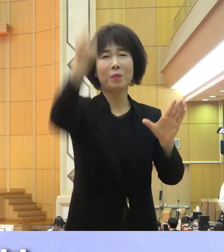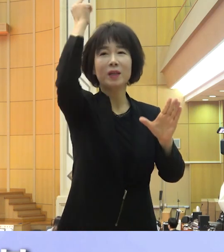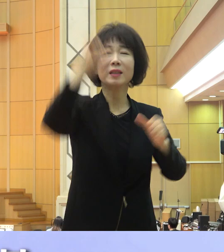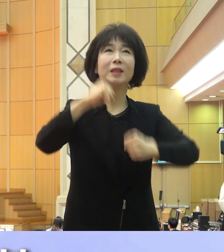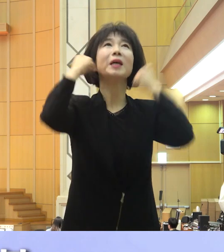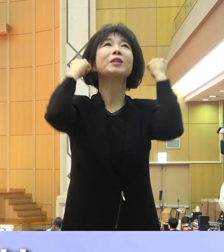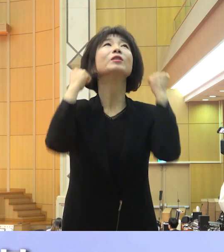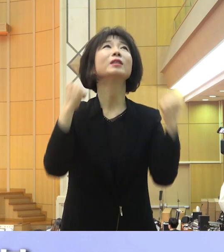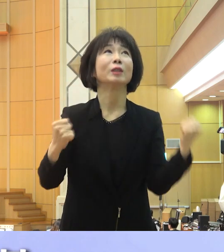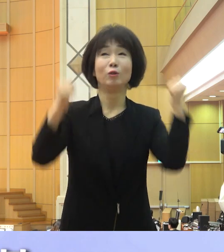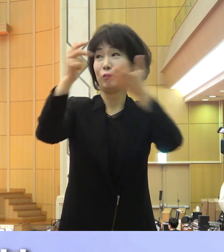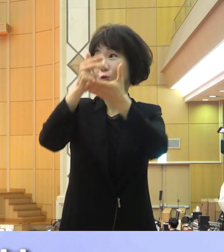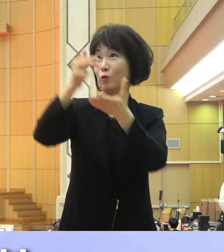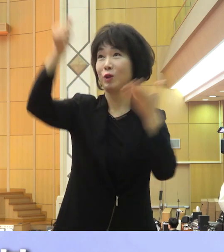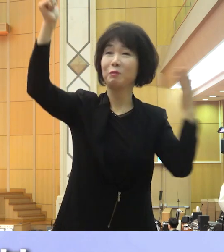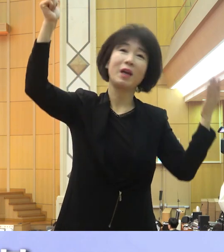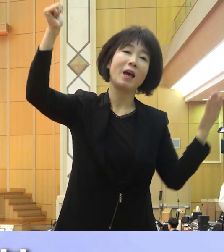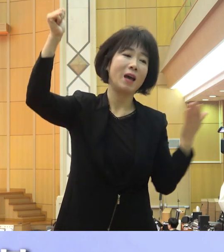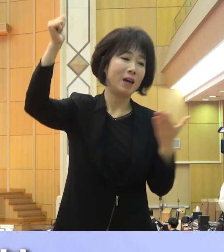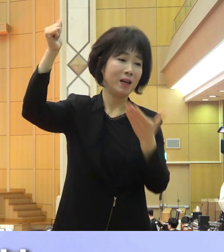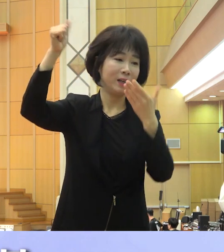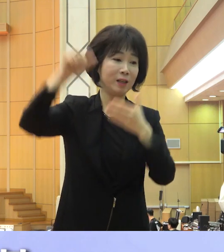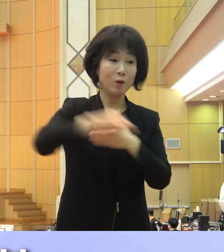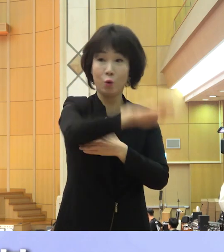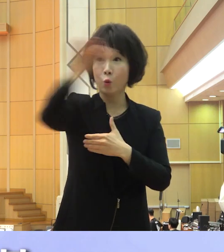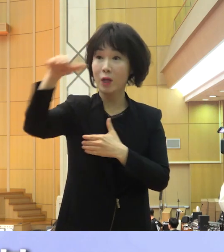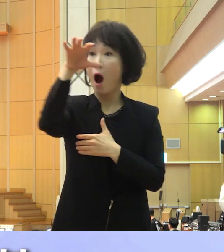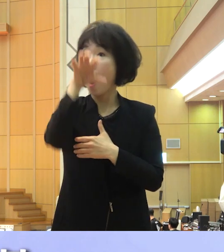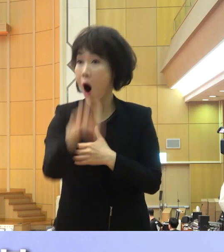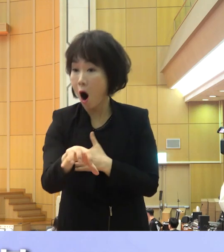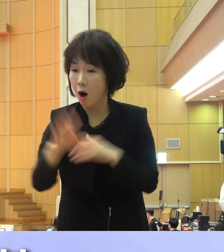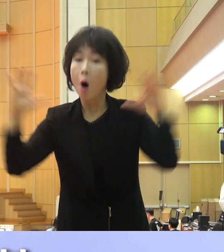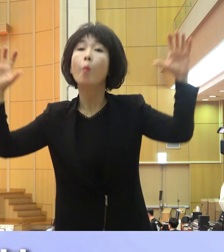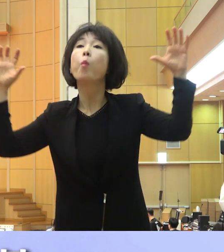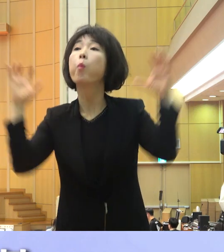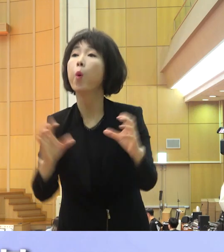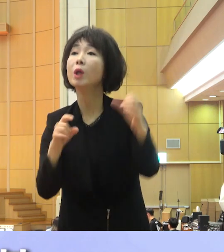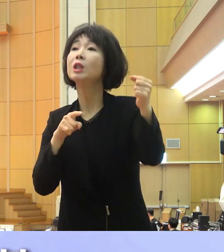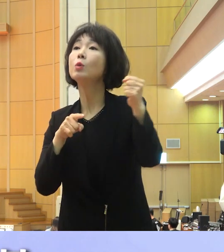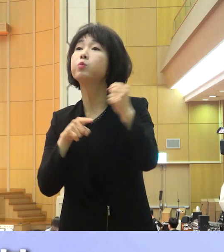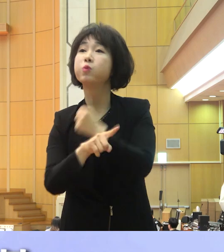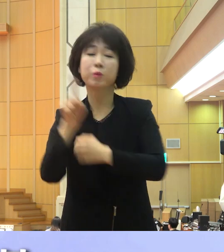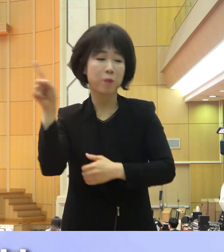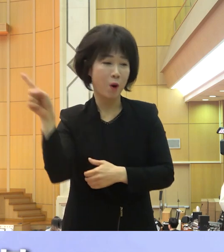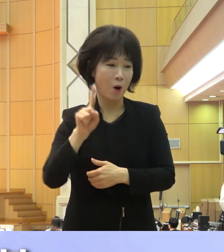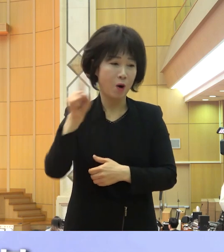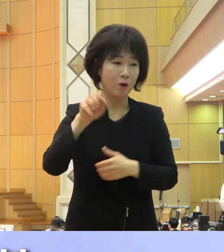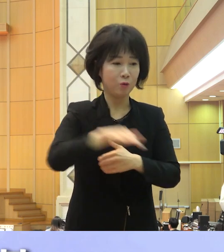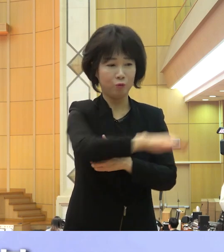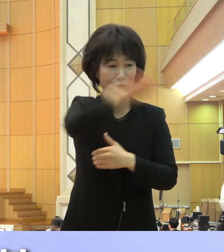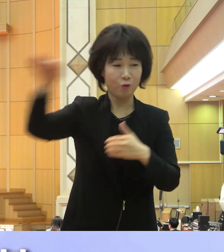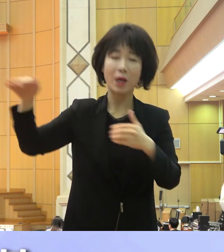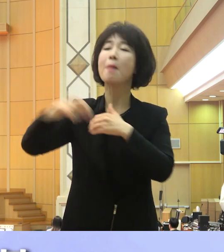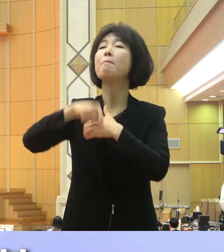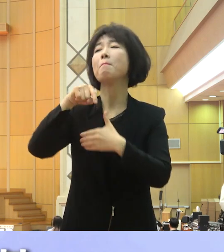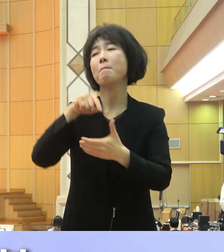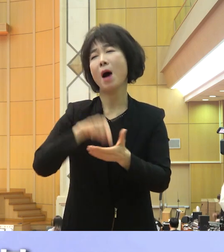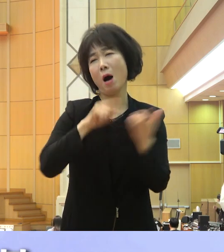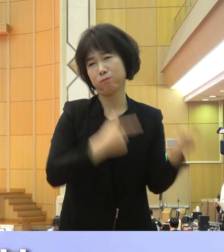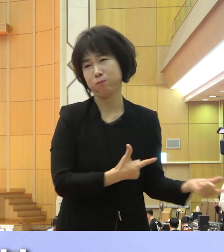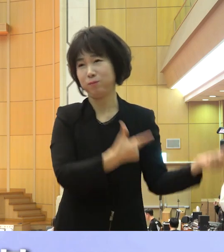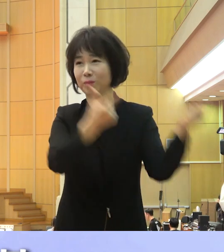높이 계신 주님께 우리 여기 모인 이유, 우리 마음